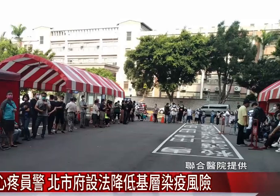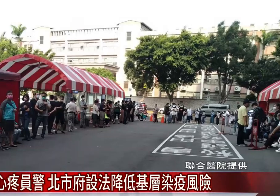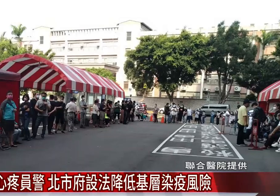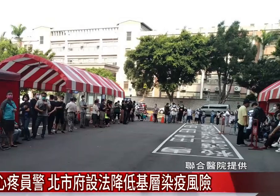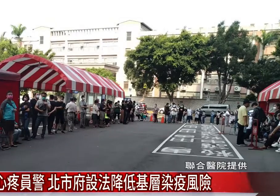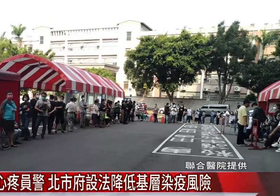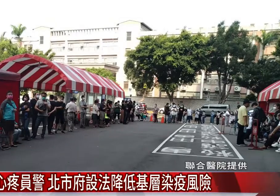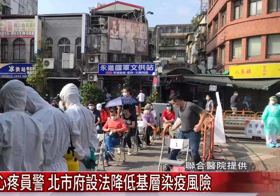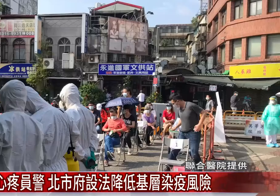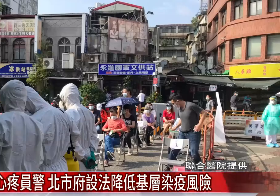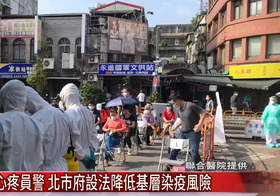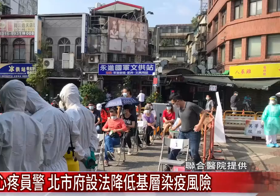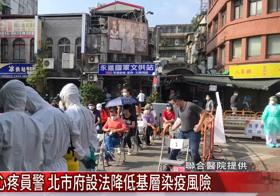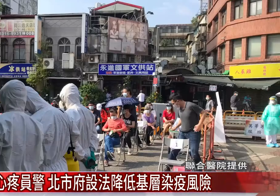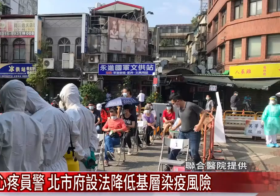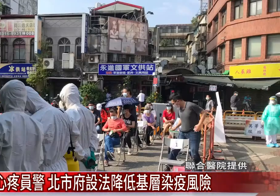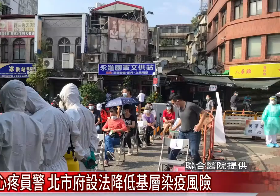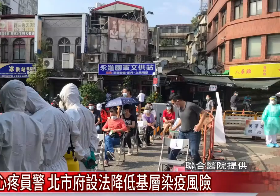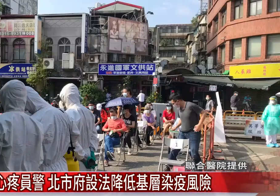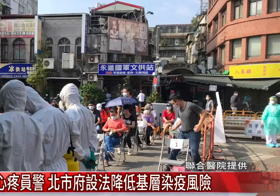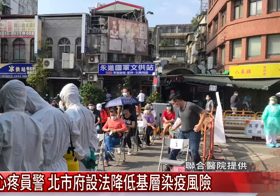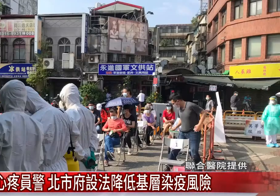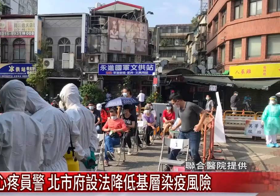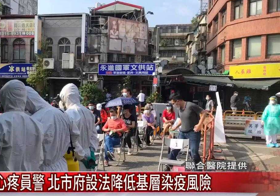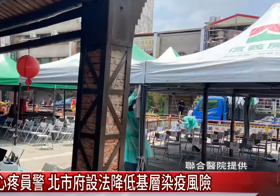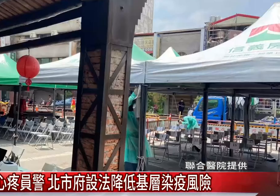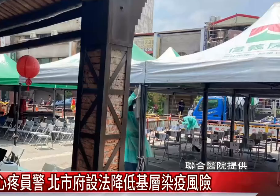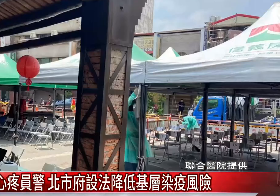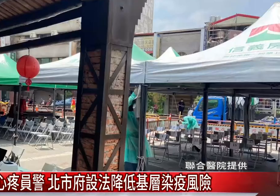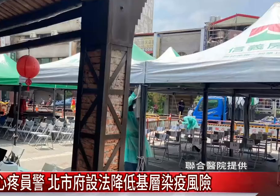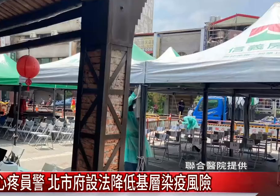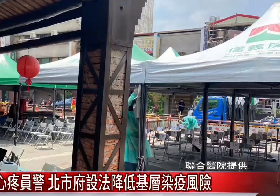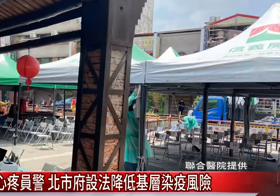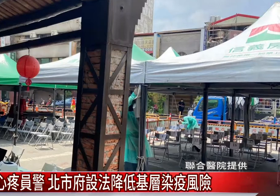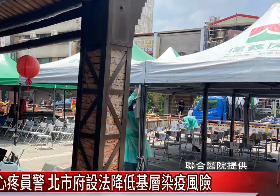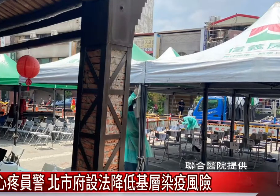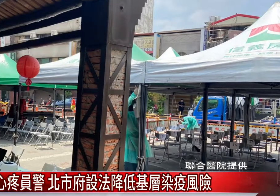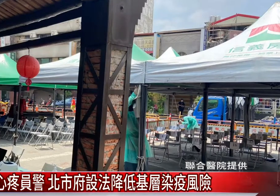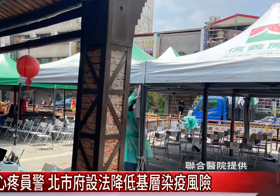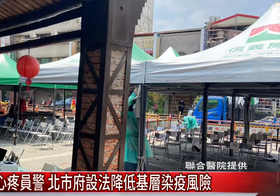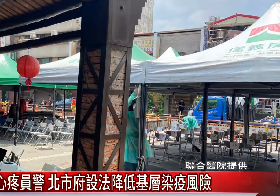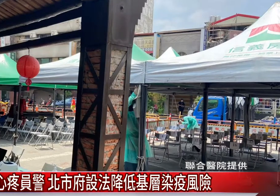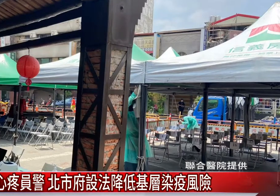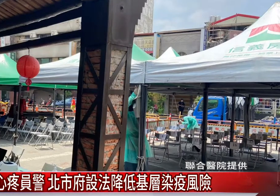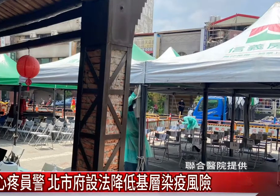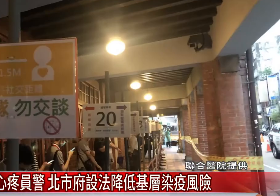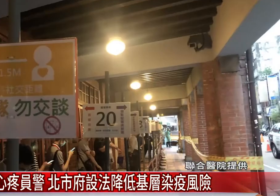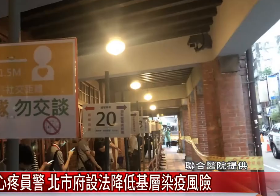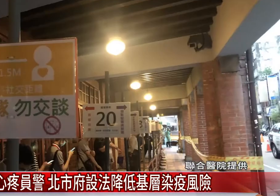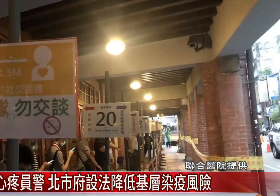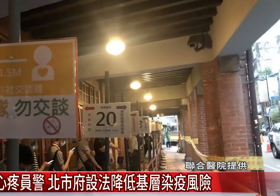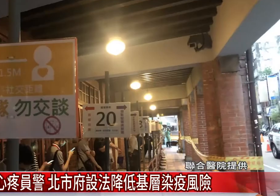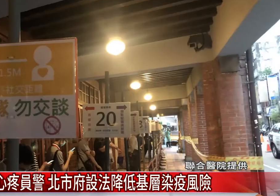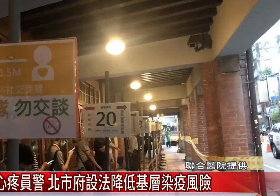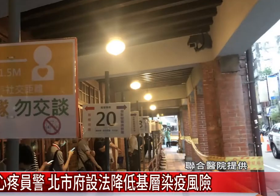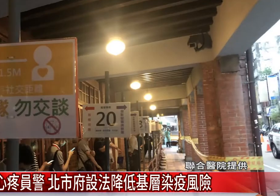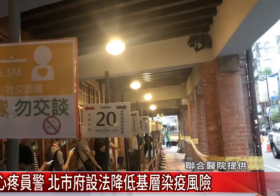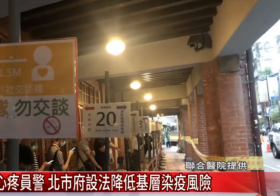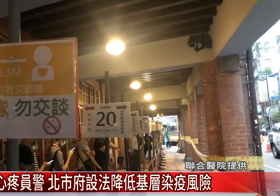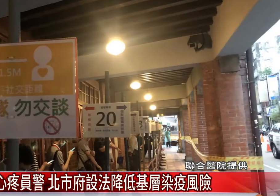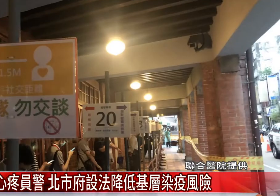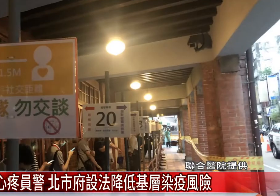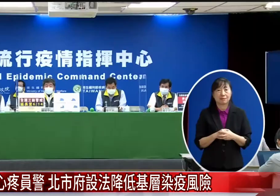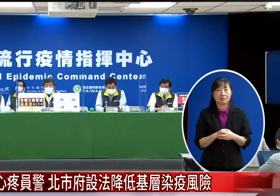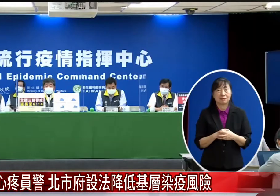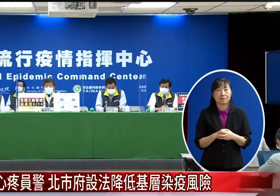疫情延烧，各地确诊人数持续上升，医疗量能不足，警政同仁又不断传出确诊情形。中央